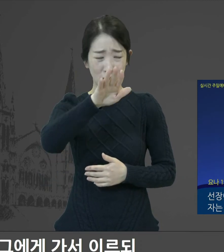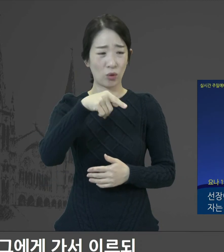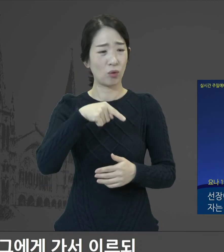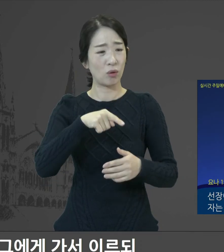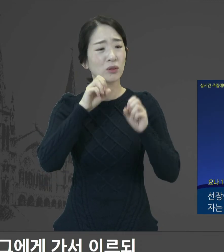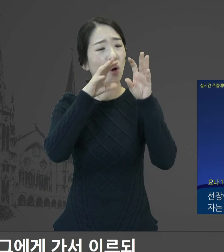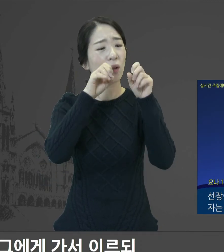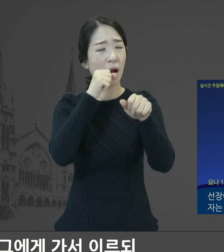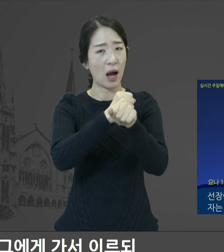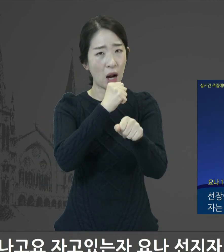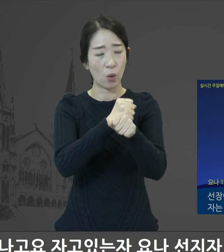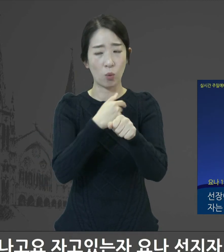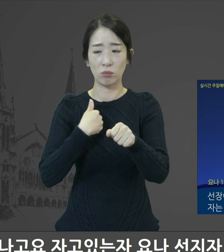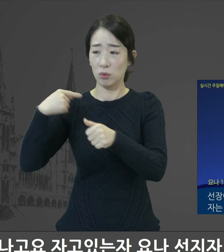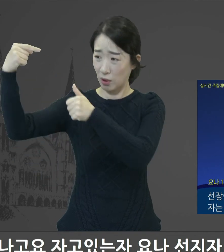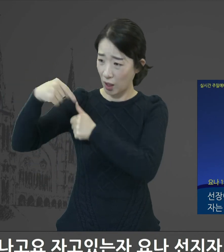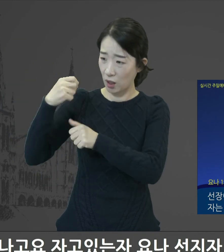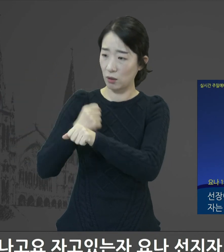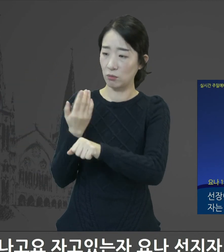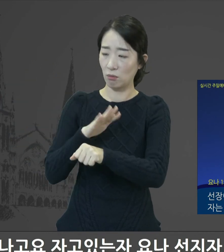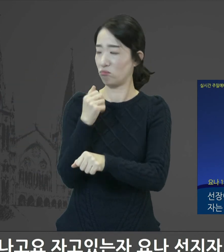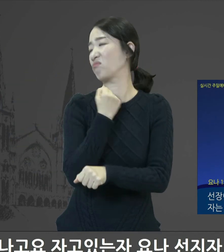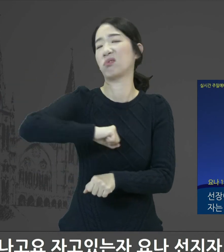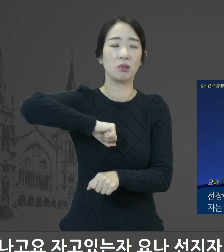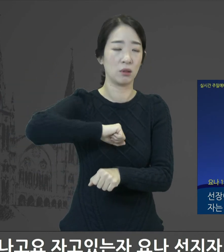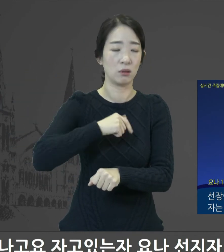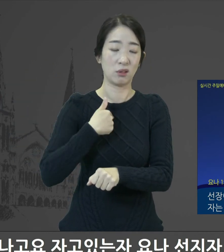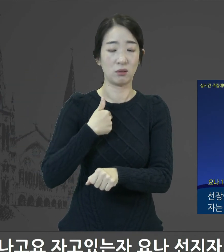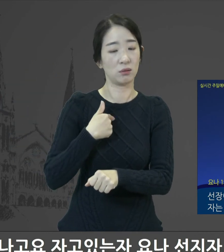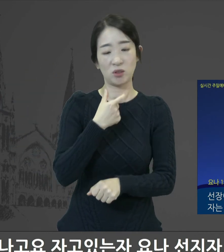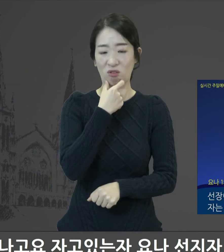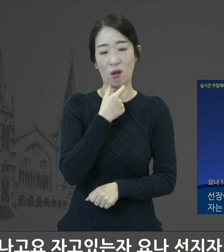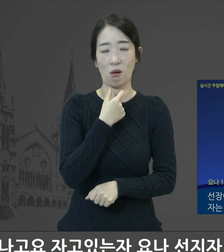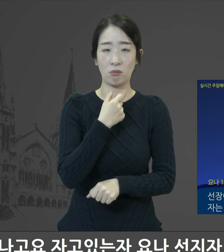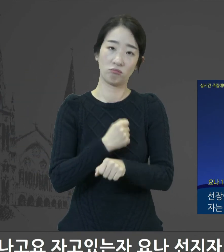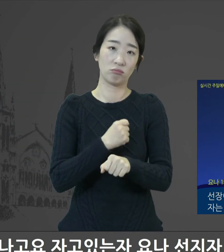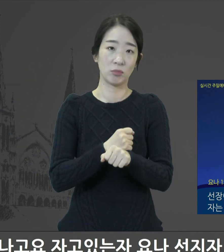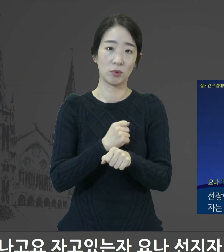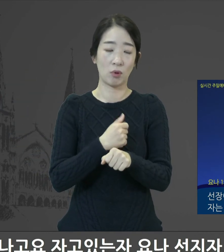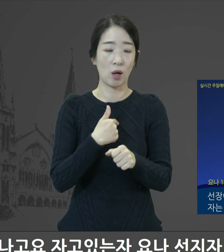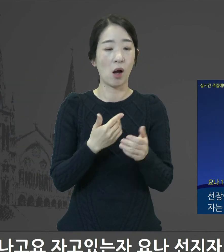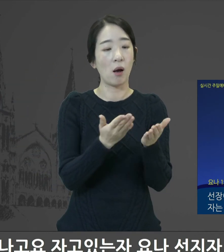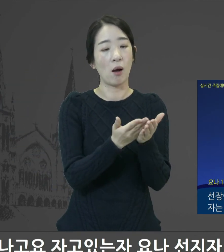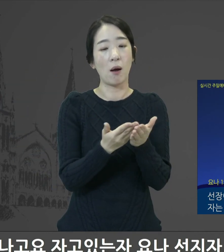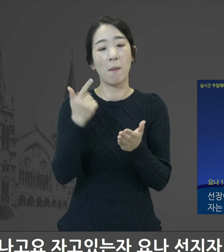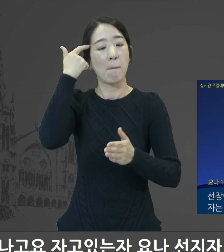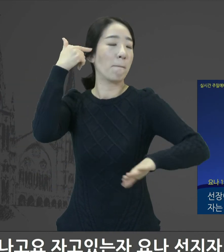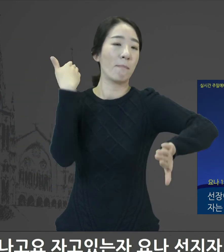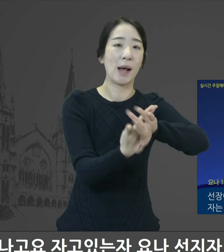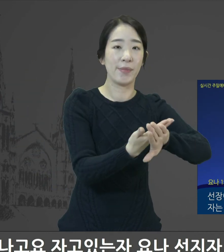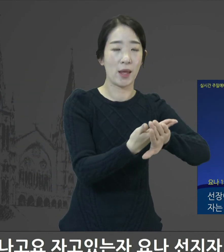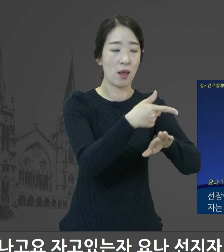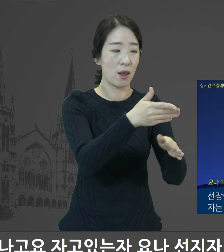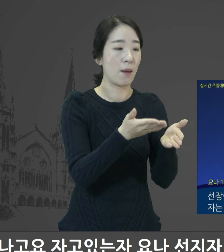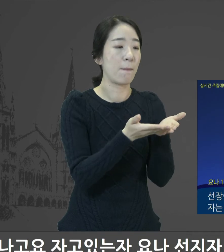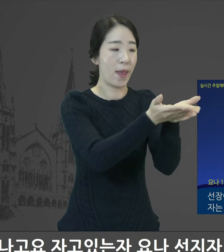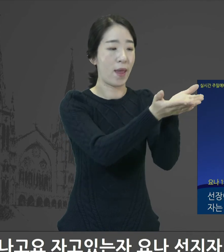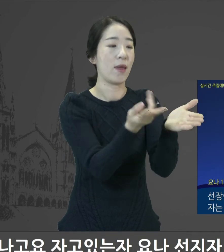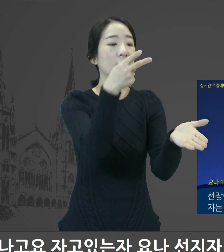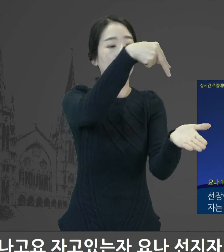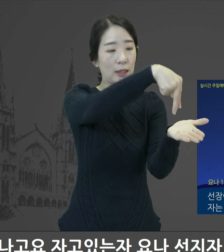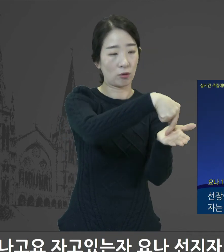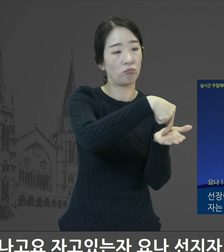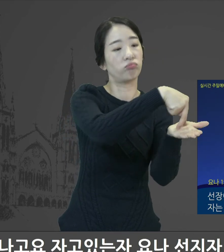요나가 도저히 따를 수 없었습니다. 왜 나쁜 사람들을 회개시켜? 나 그런 거 못해? 그리고 반대로 다시스로 가고